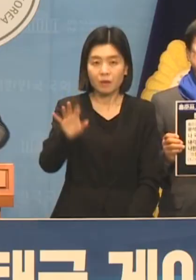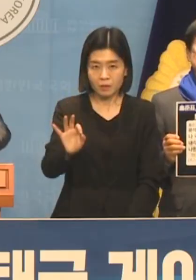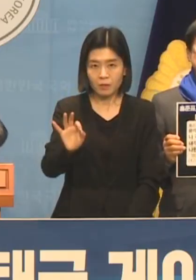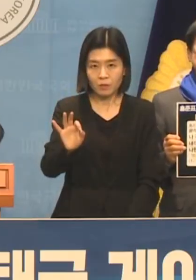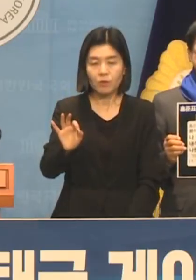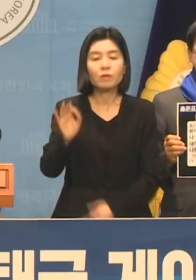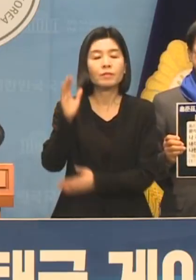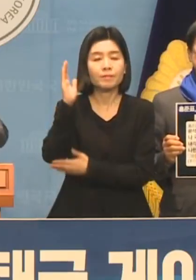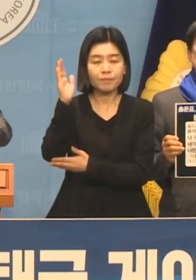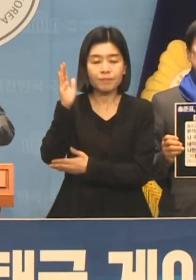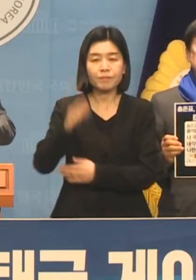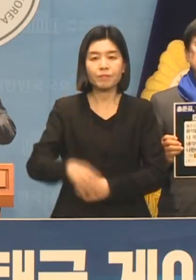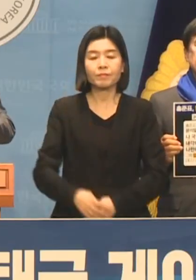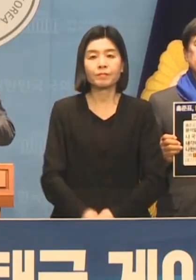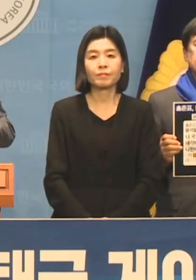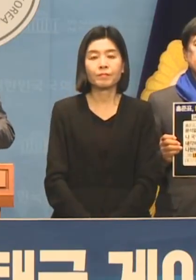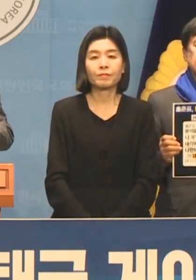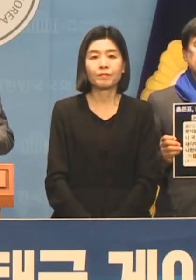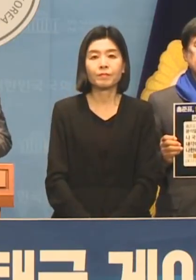예,